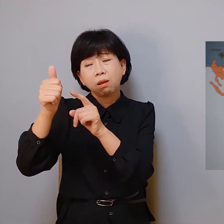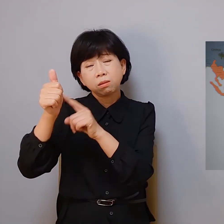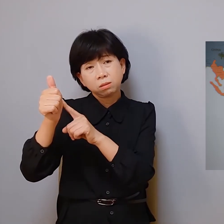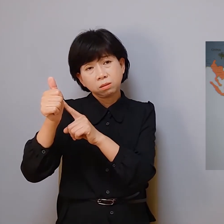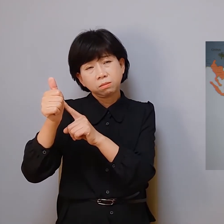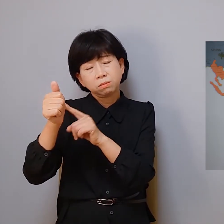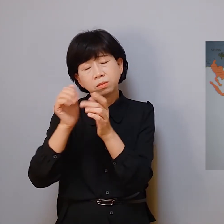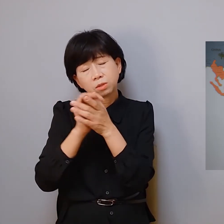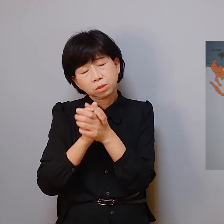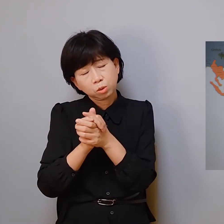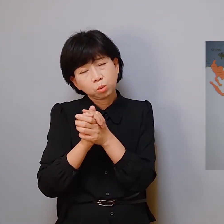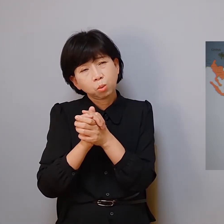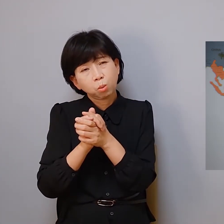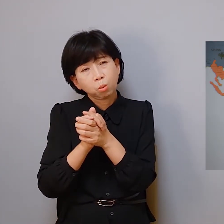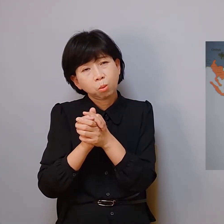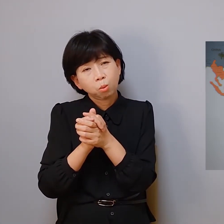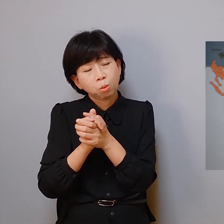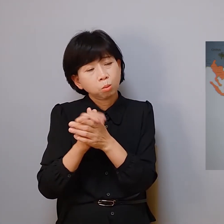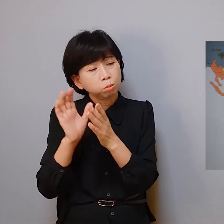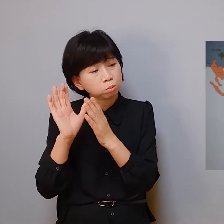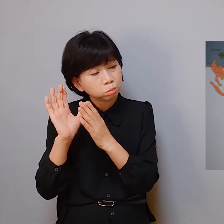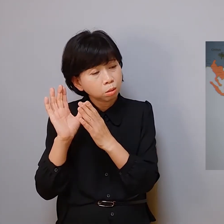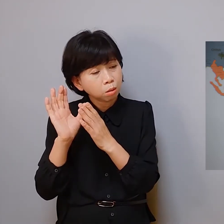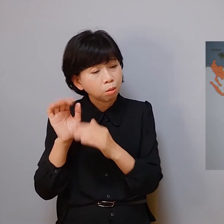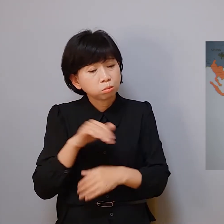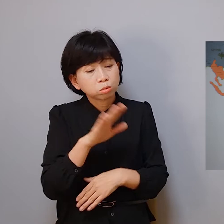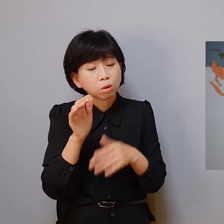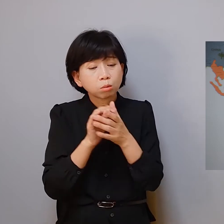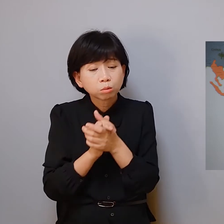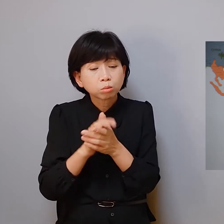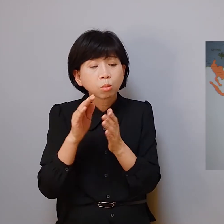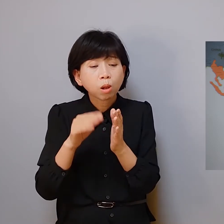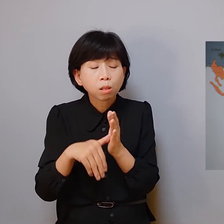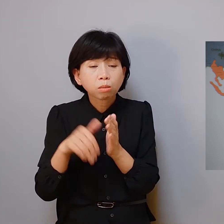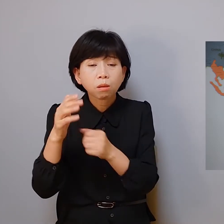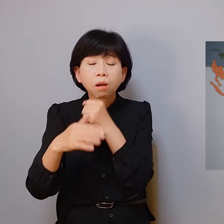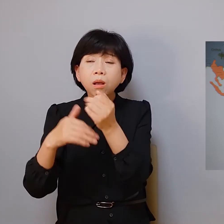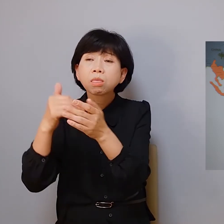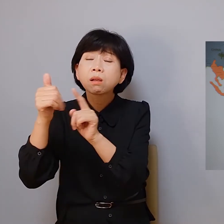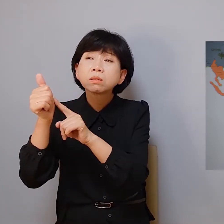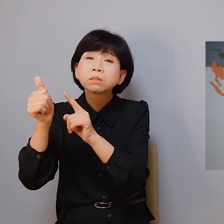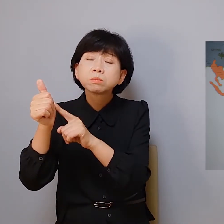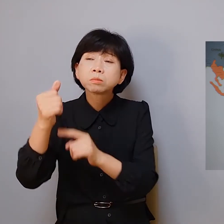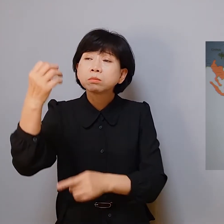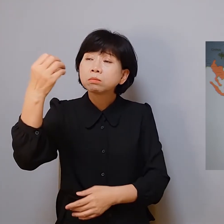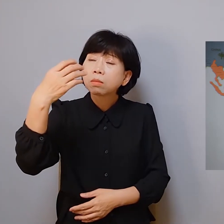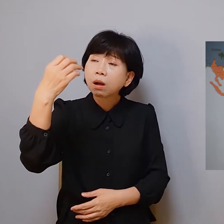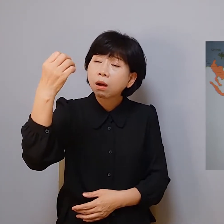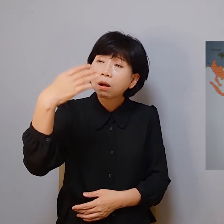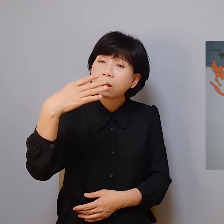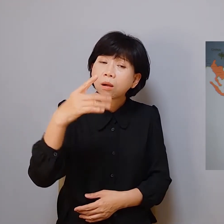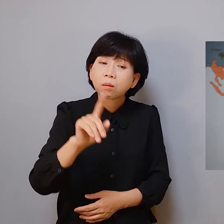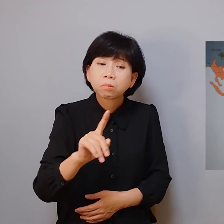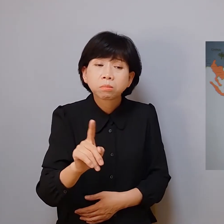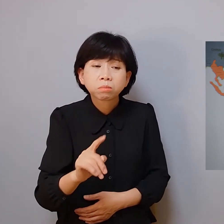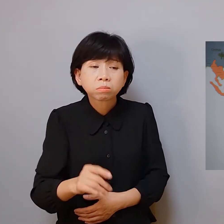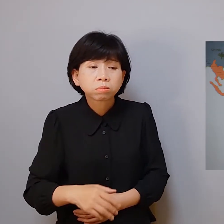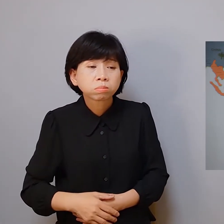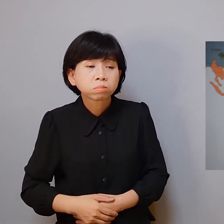하나님이 이 기도를 들으시면, 우리가 부르짖었을 때 하나님이 말씀하시면